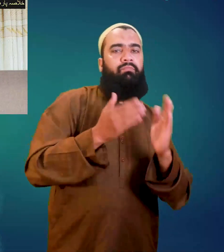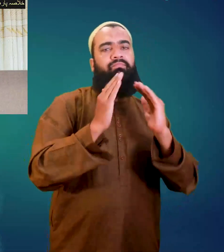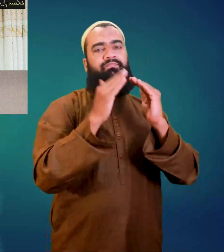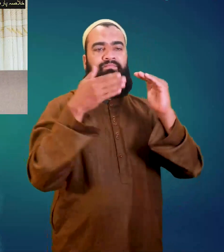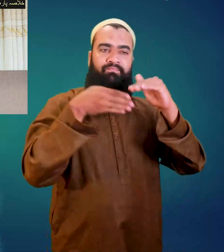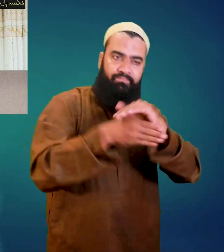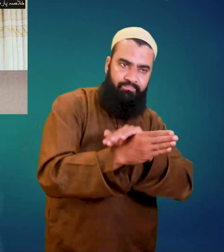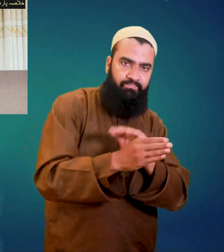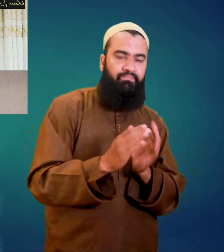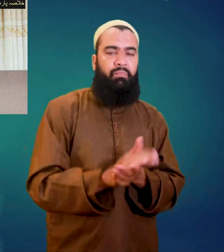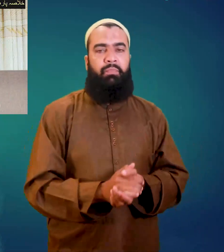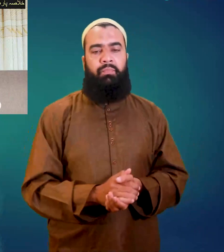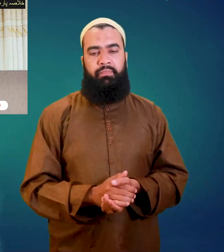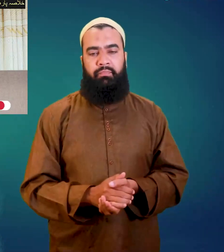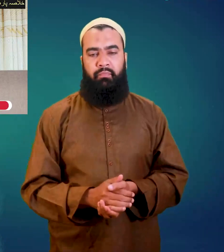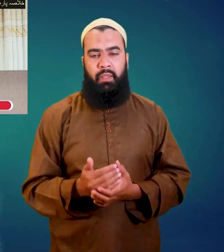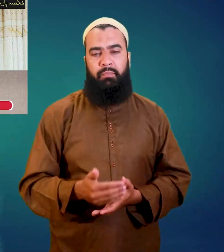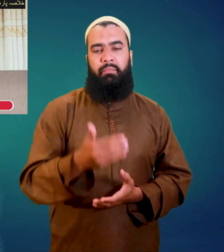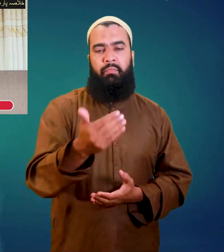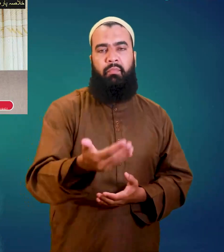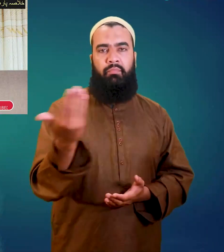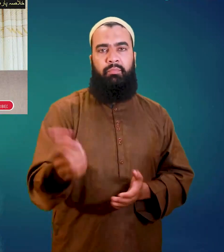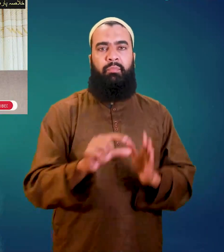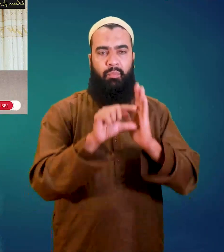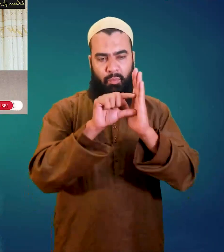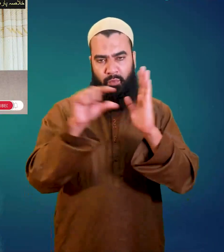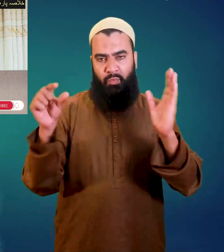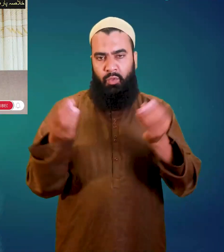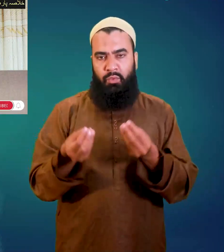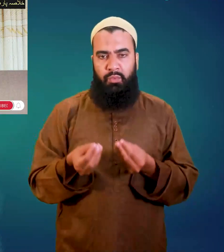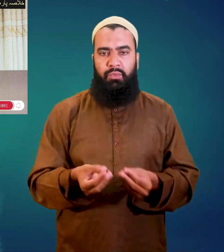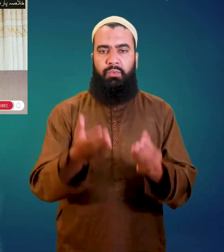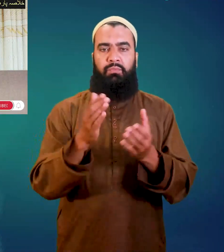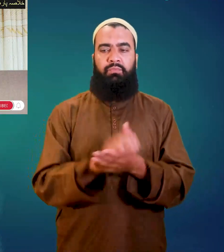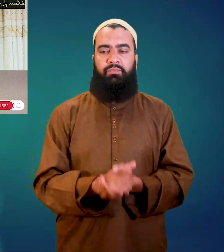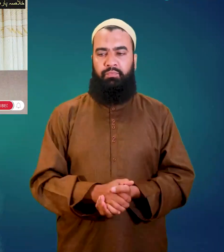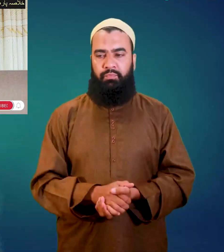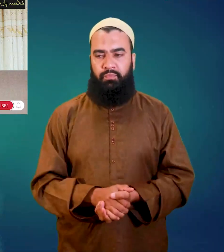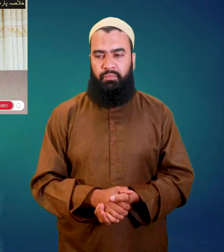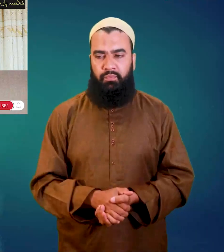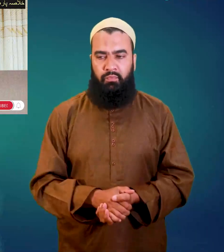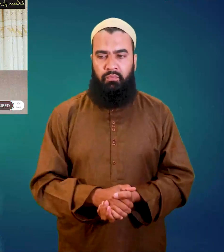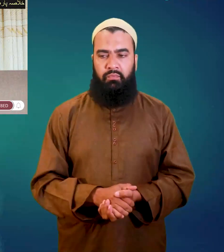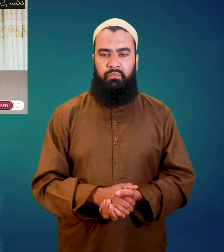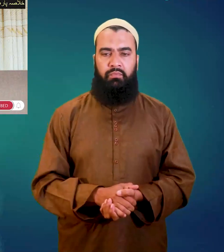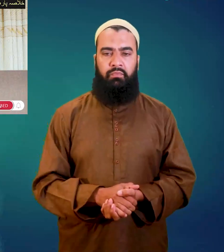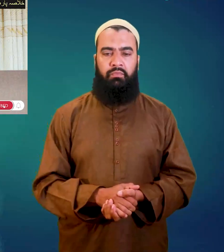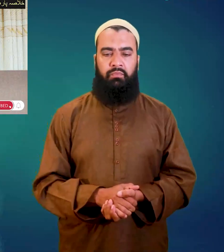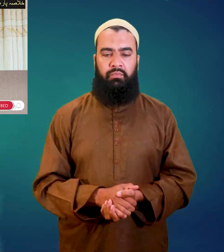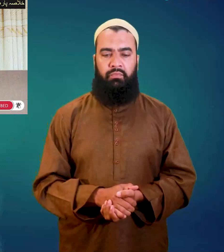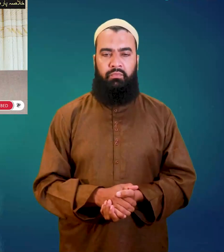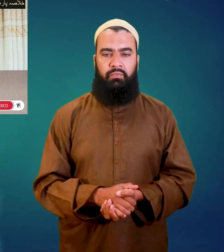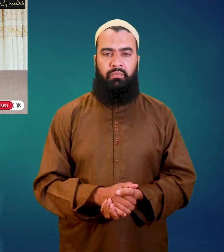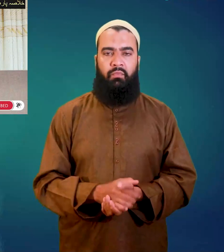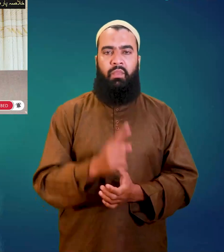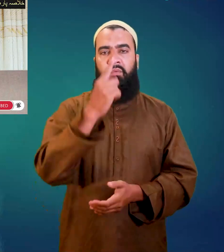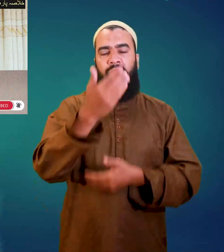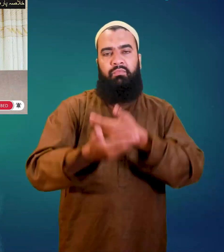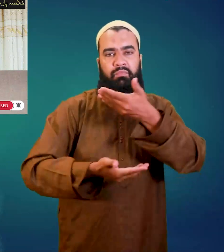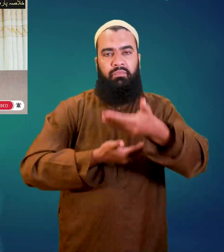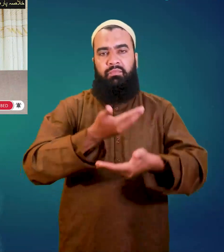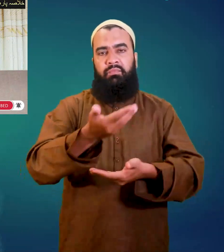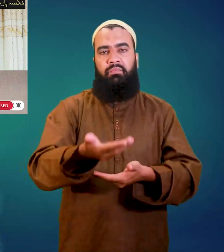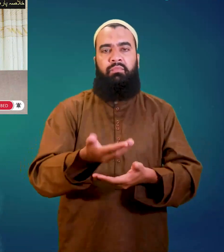ہے جو کہ مکی صورت ہے۔ رکوع نمبر 16، آیت نمبر 1، تبارک الذی نزل الفرقان علی